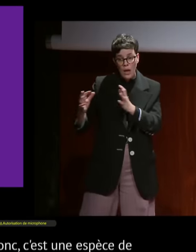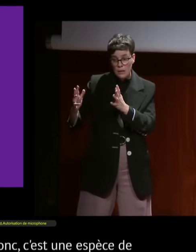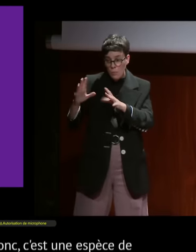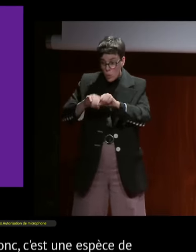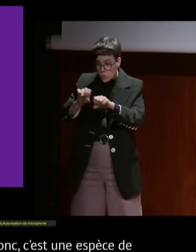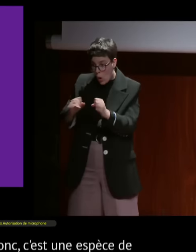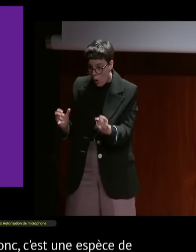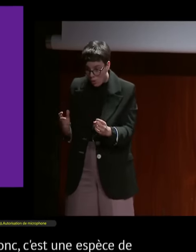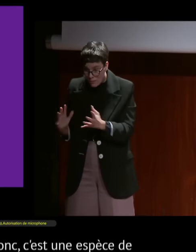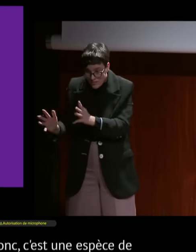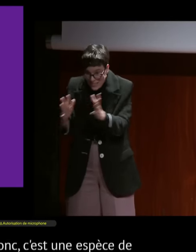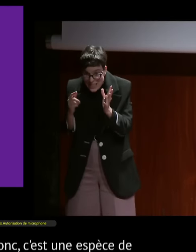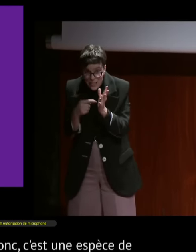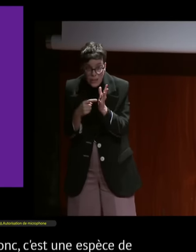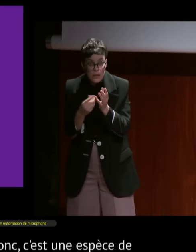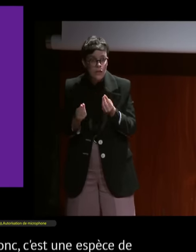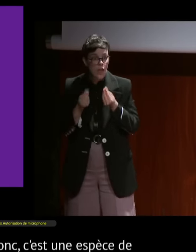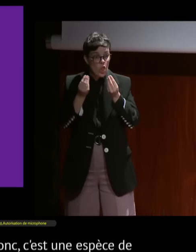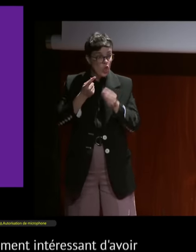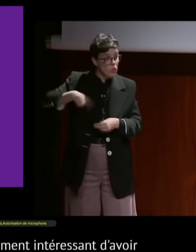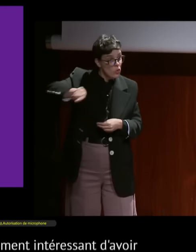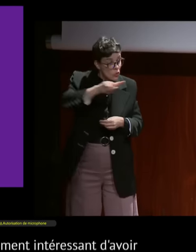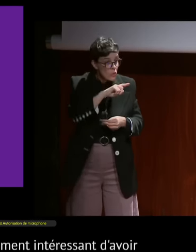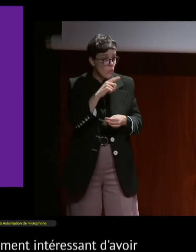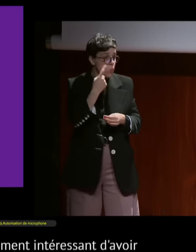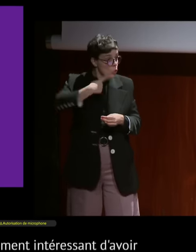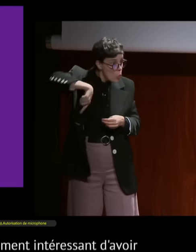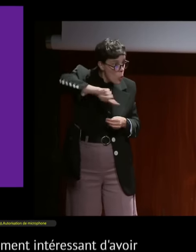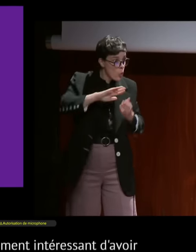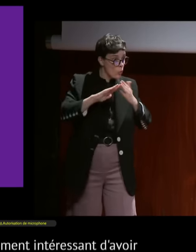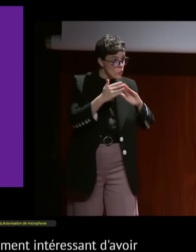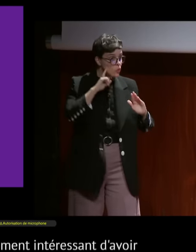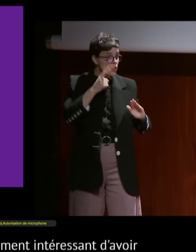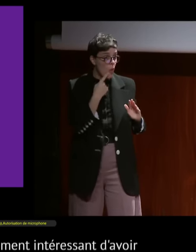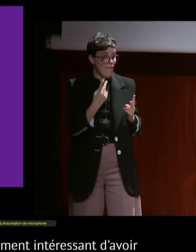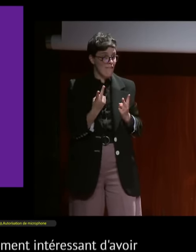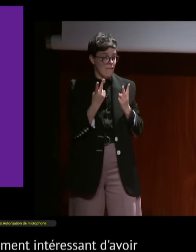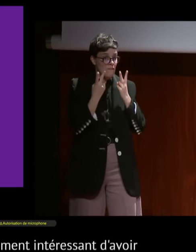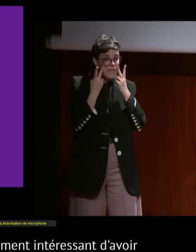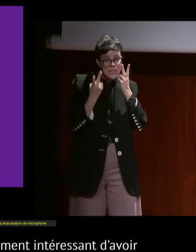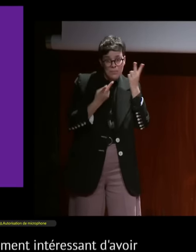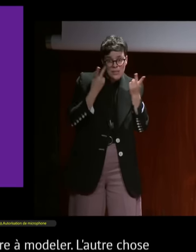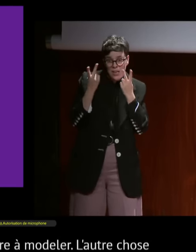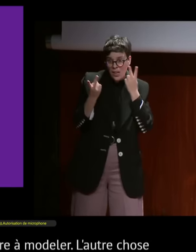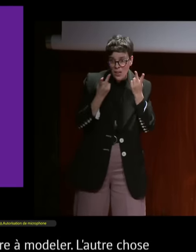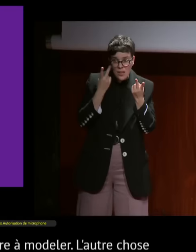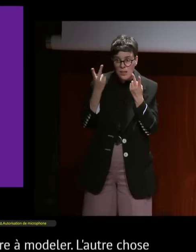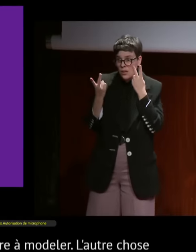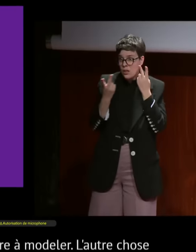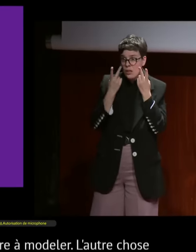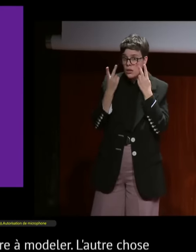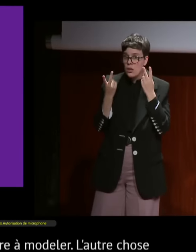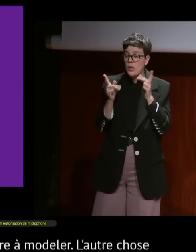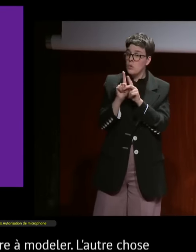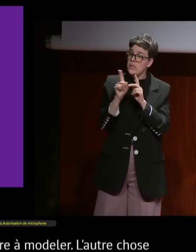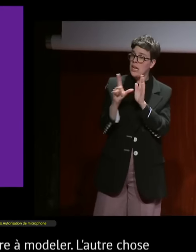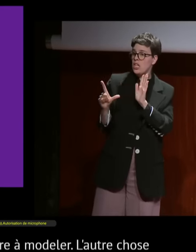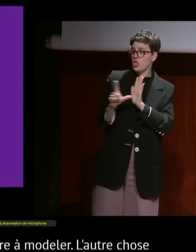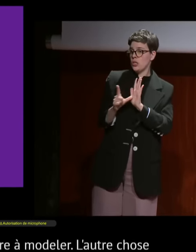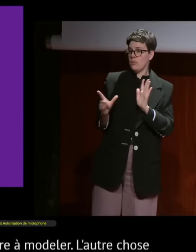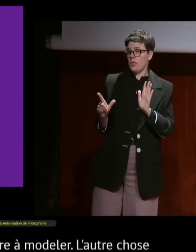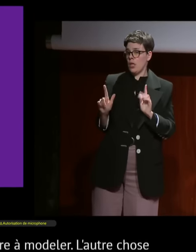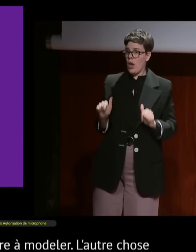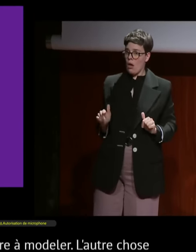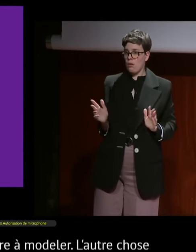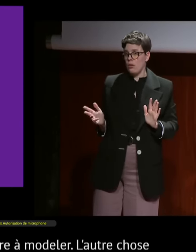L'autre chose aussi extrêmement importante, c'est produire de la langue des signes pour que rendre